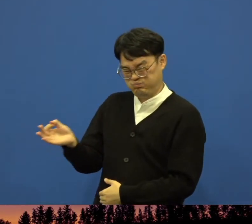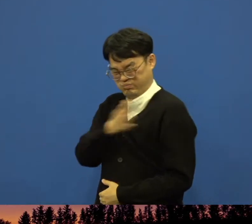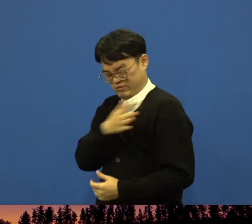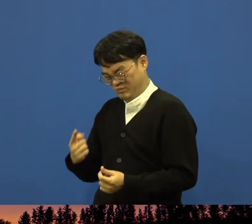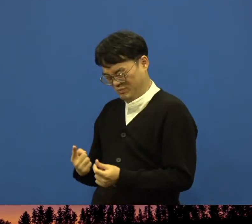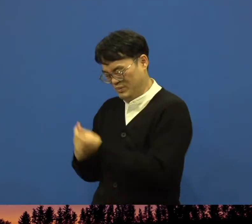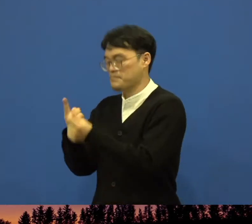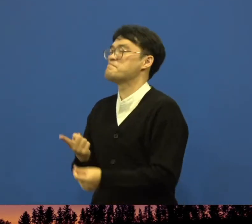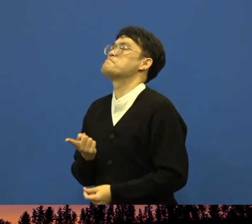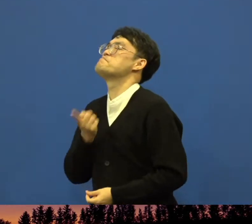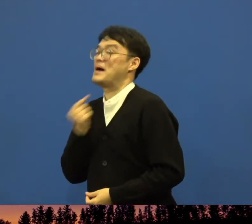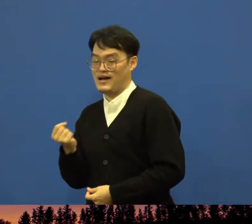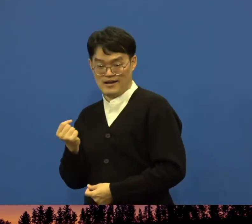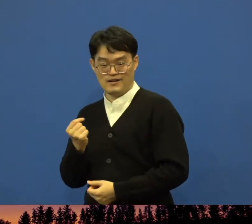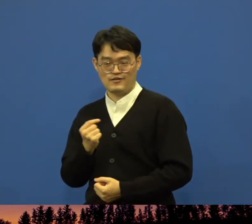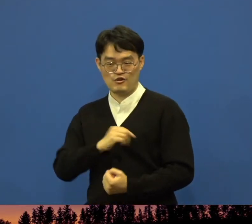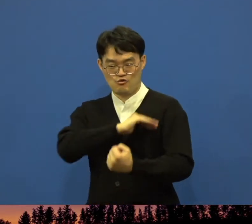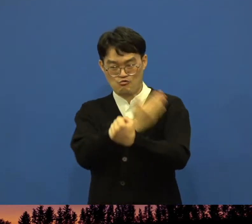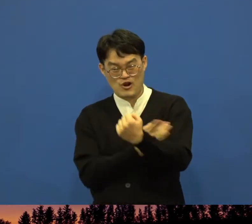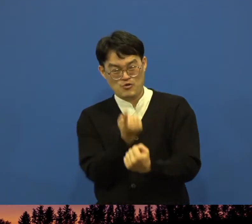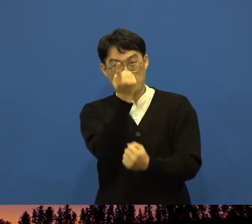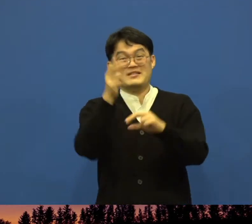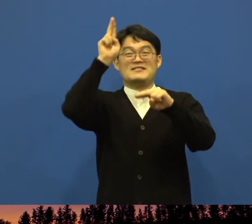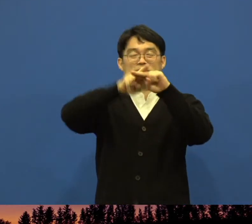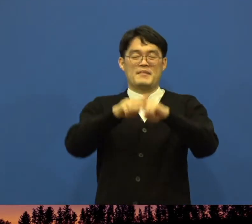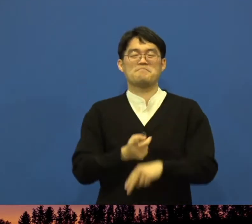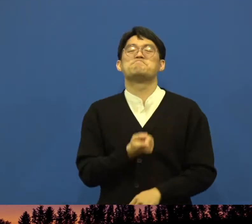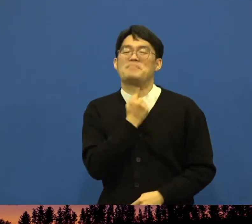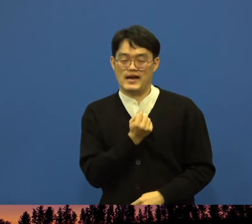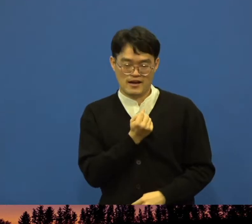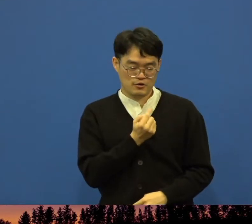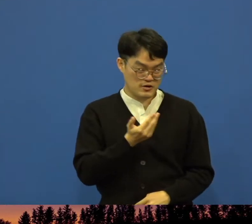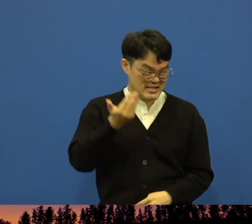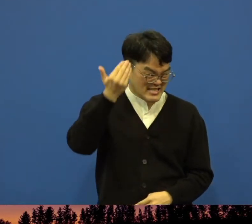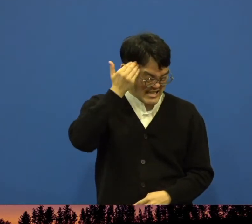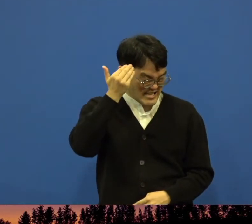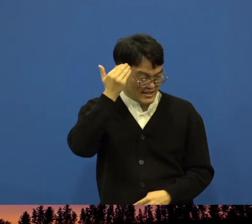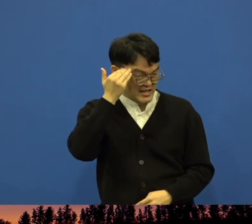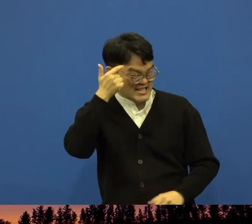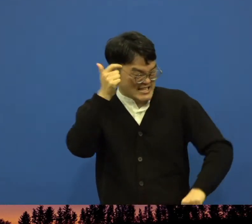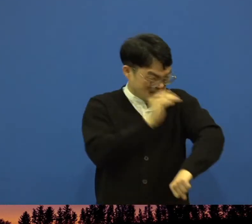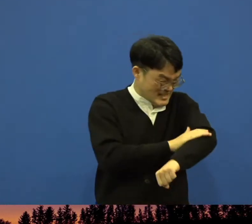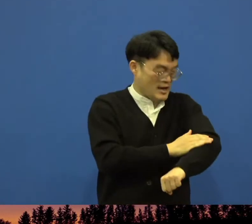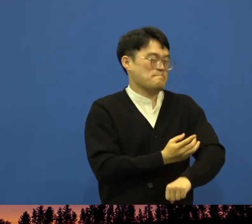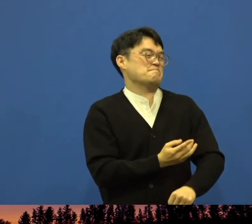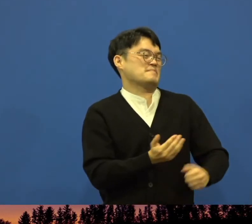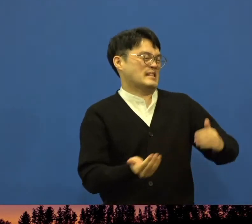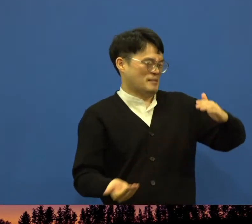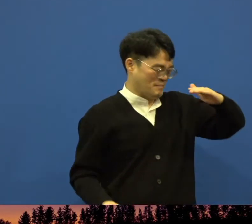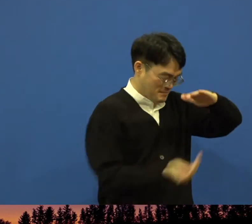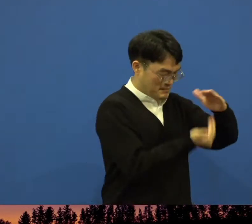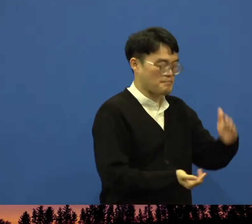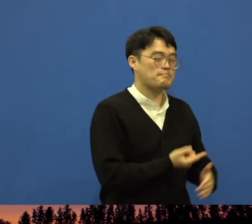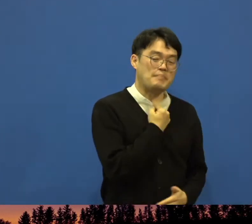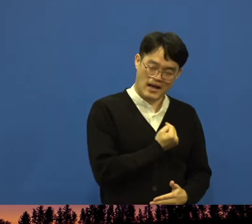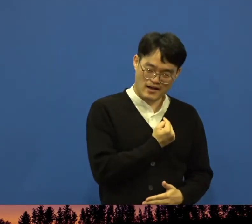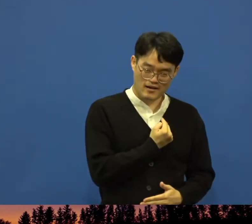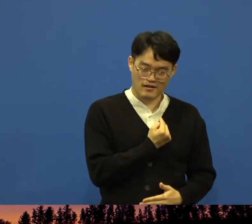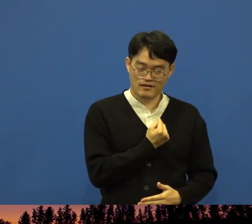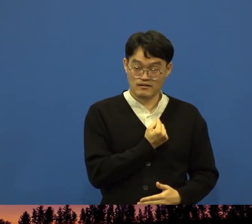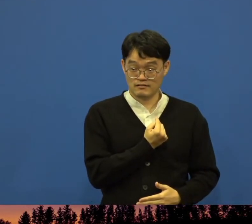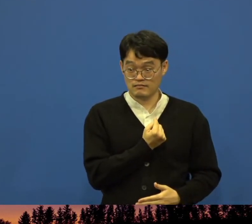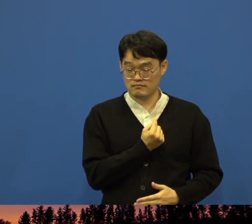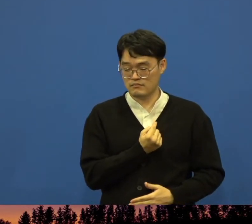끝에도 가봤고 쾌락의 끝에도 가봤어요. 지식의 끝에도 가봤어요. 전부 다 끝점까지 다 가본 사람이에요.